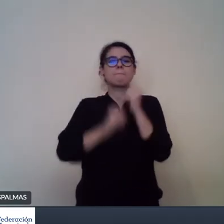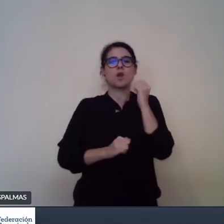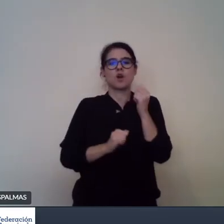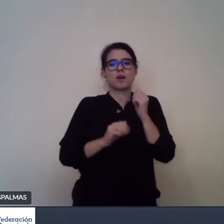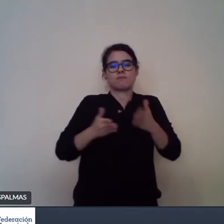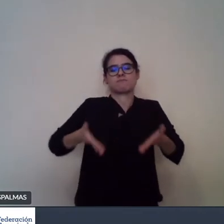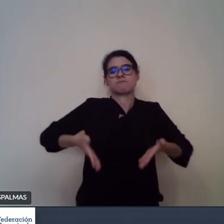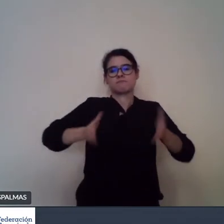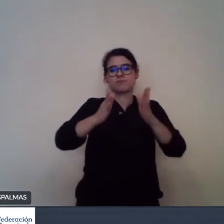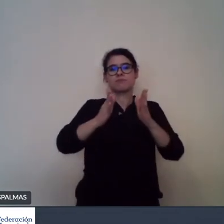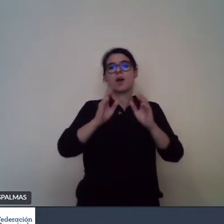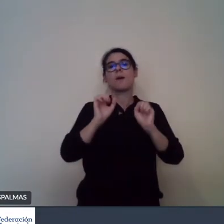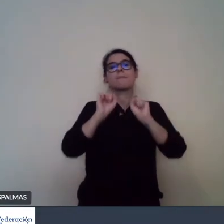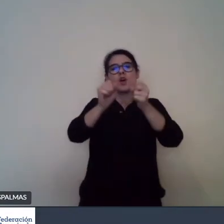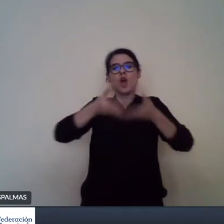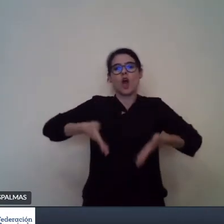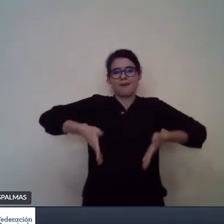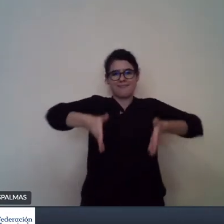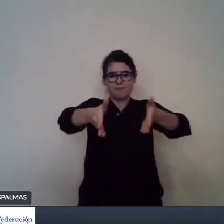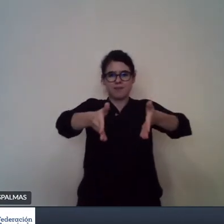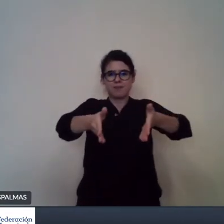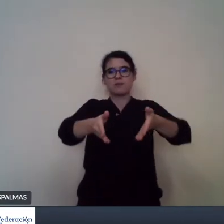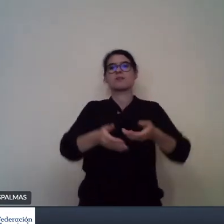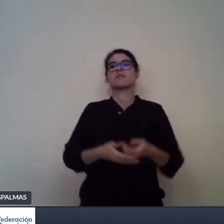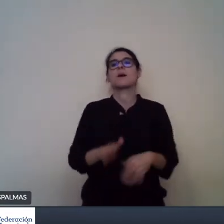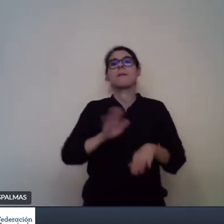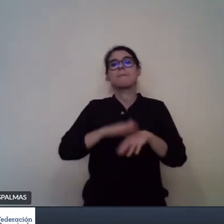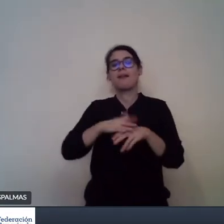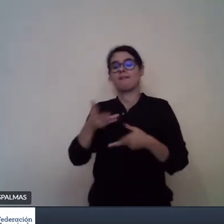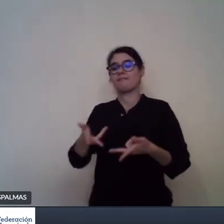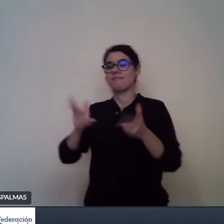para facilitar el pase desde poste bajo a tirador de esquina.